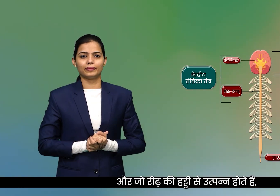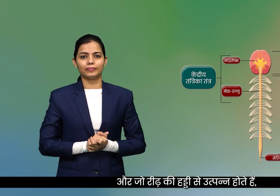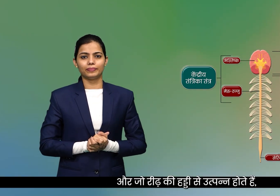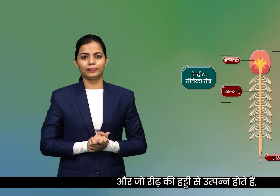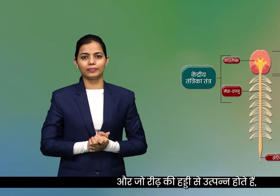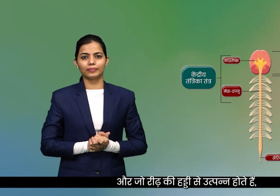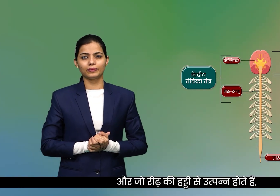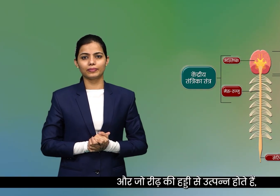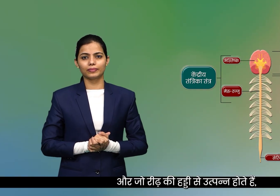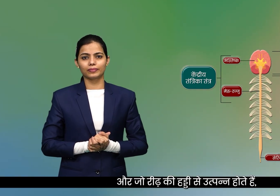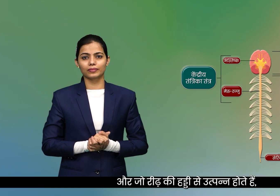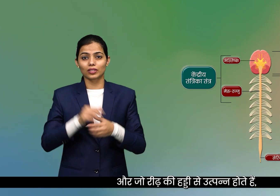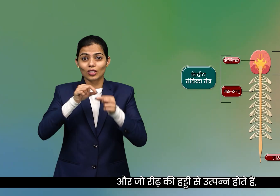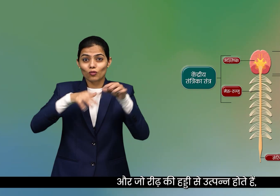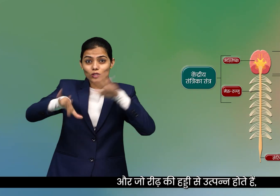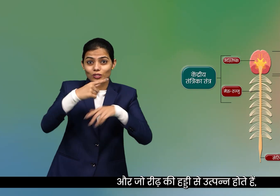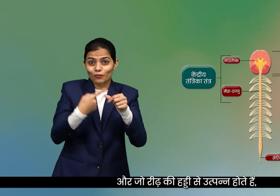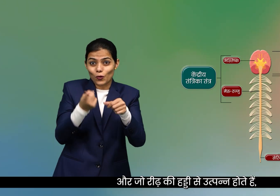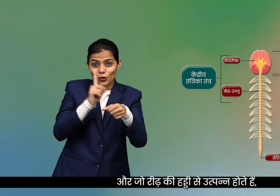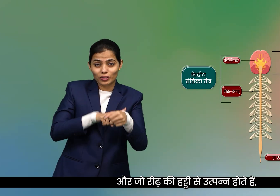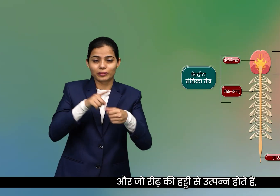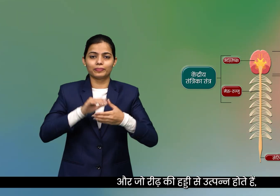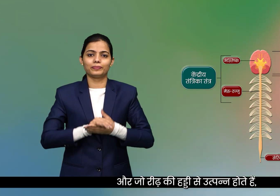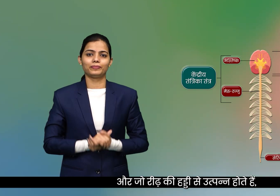और जो रीढ़ की हड्डी से उत्पन्न होते हैं,